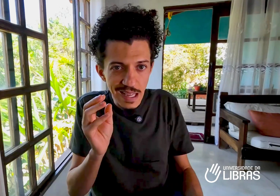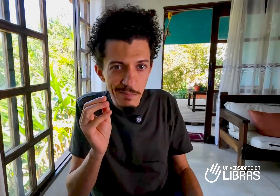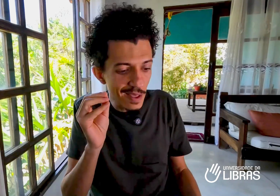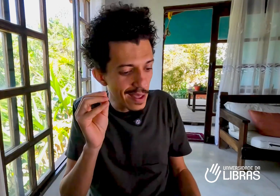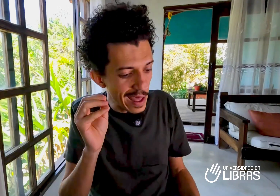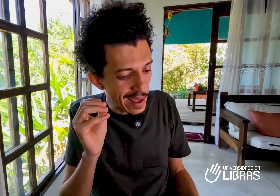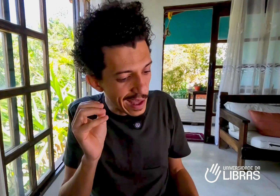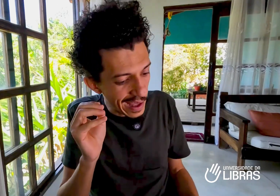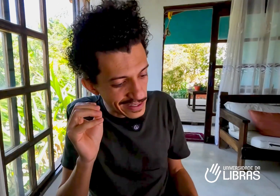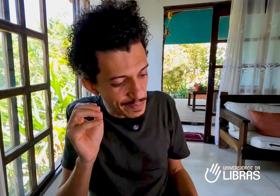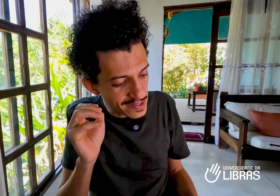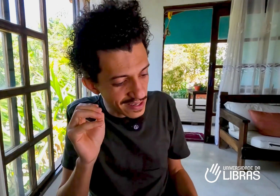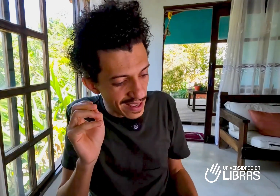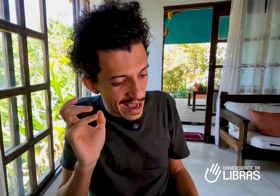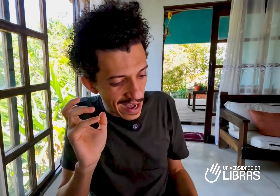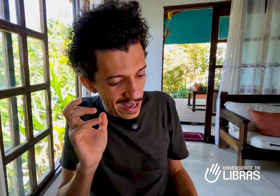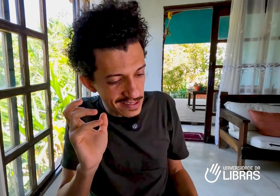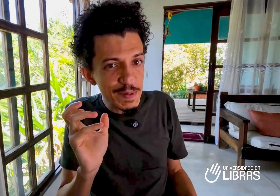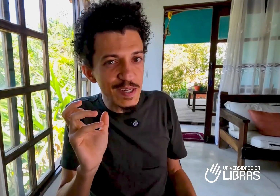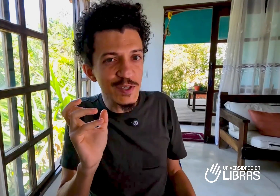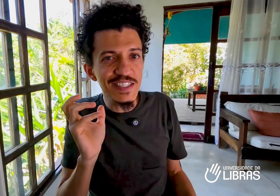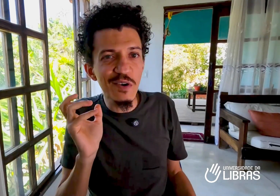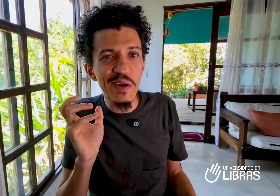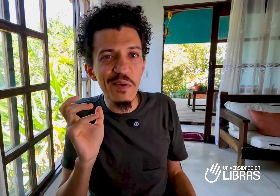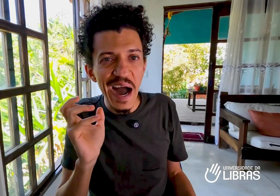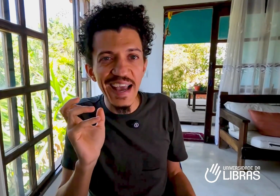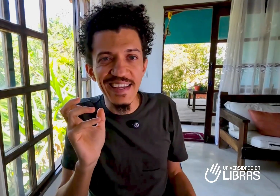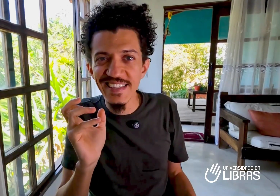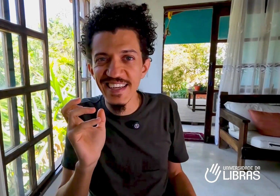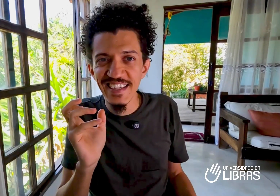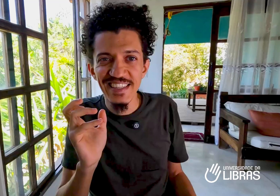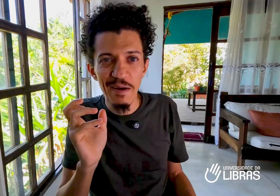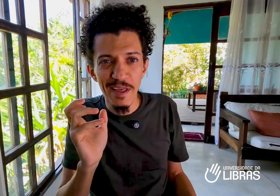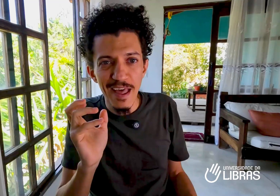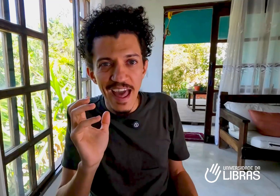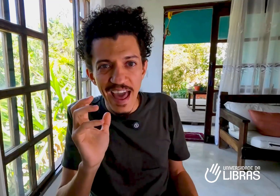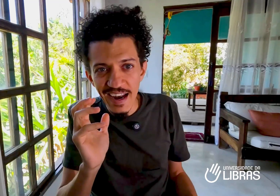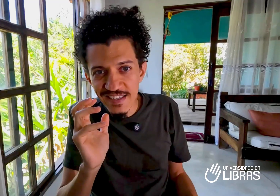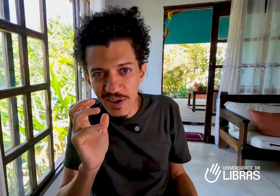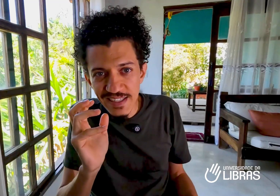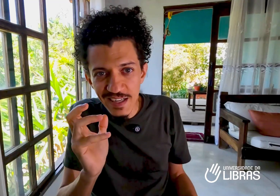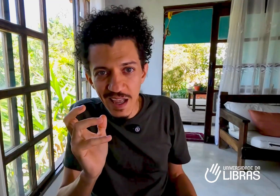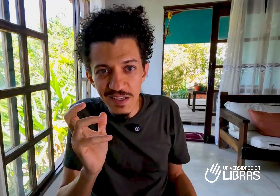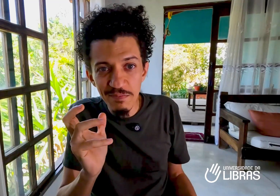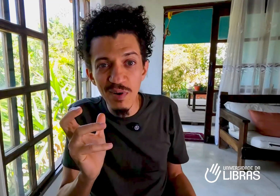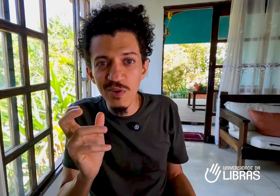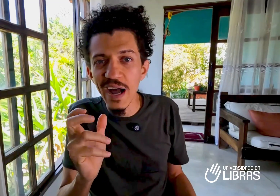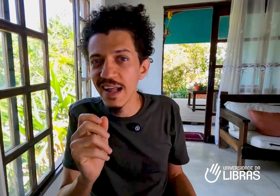sabe, tipo assim, as expressões não manuais, sabe, elas são esse pulo do gato.